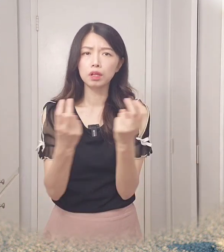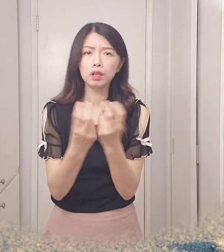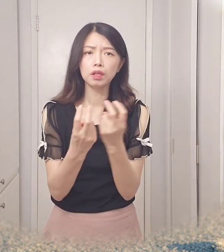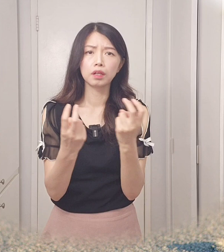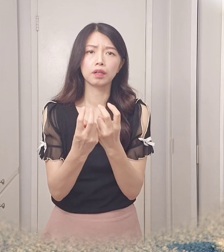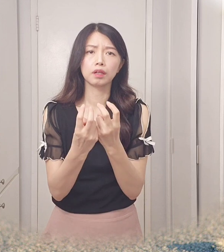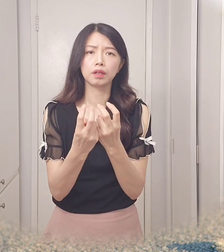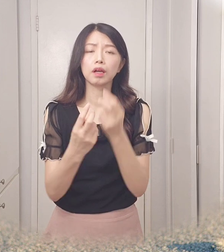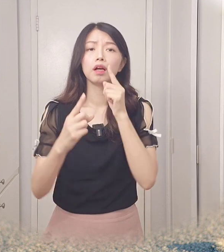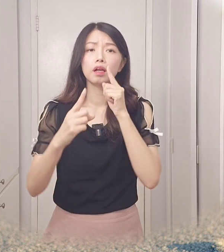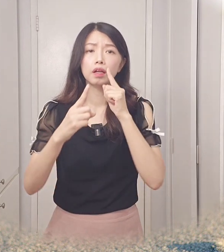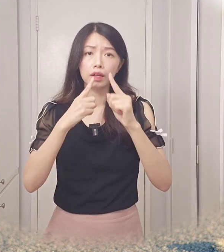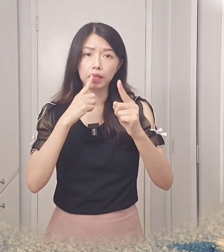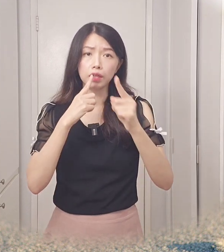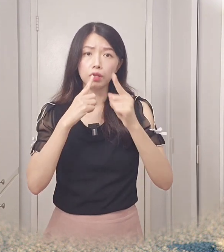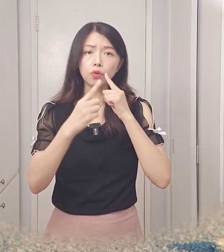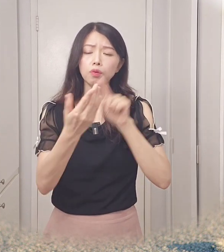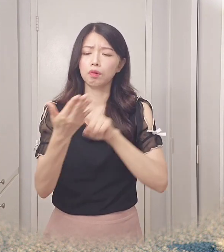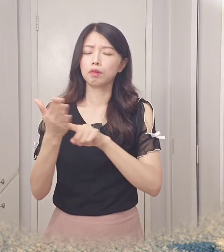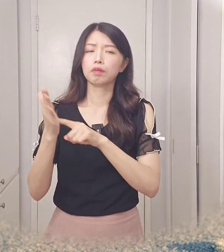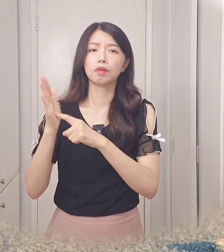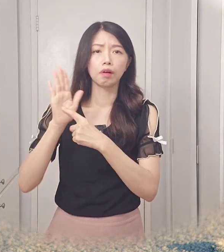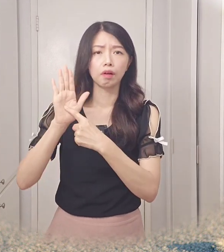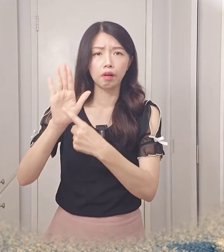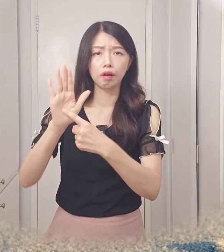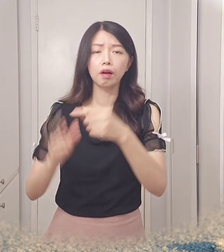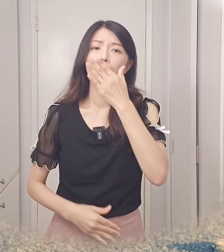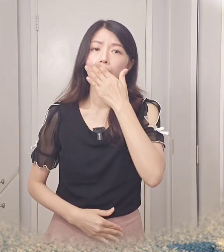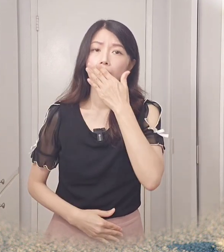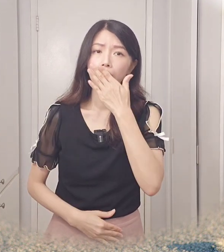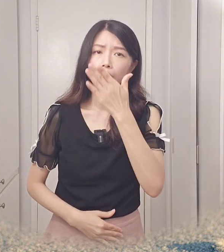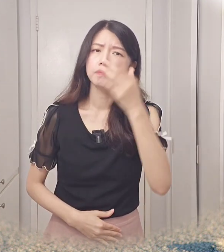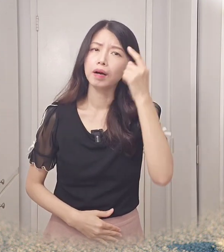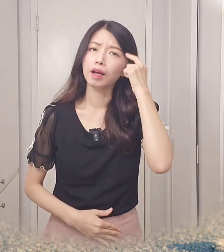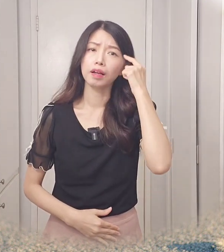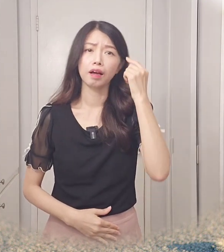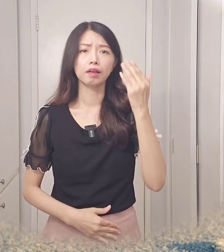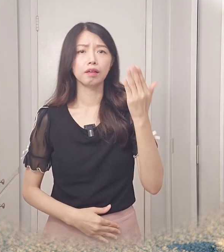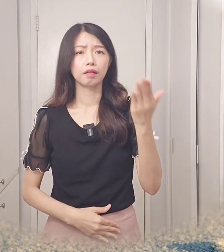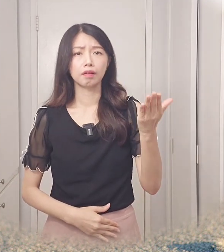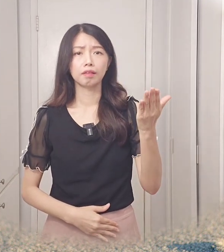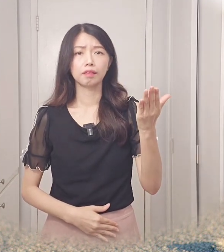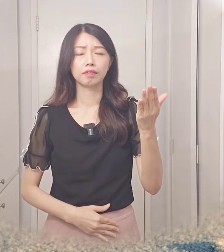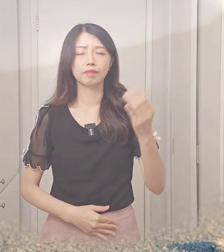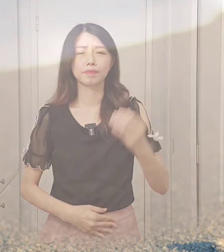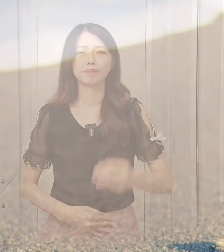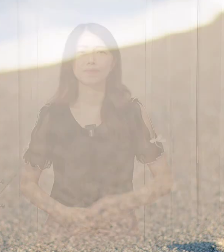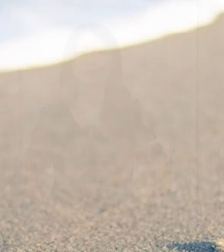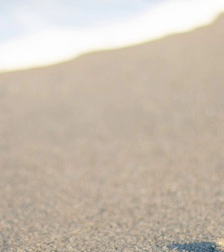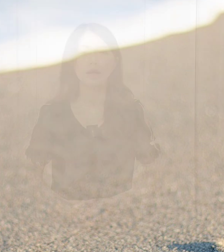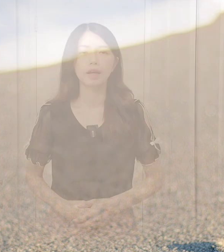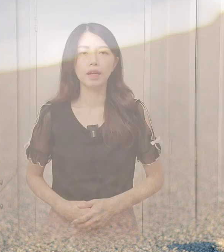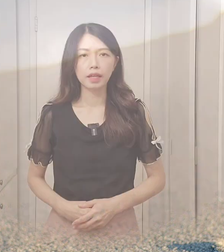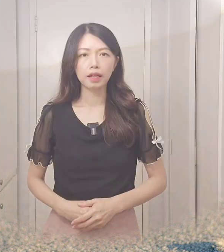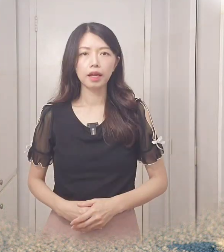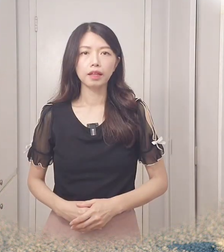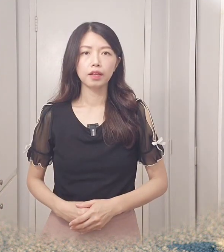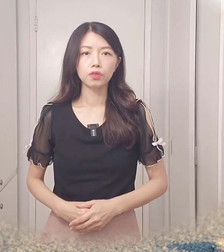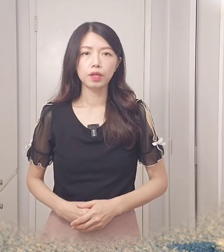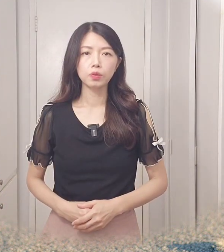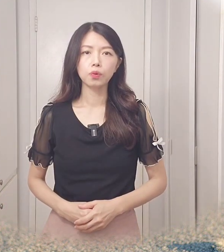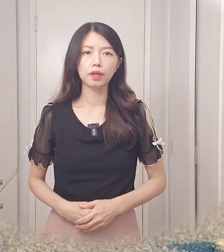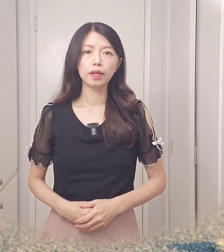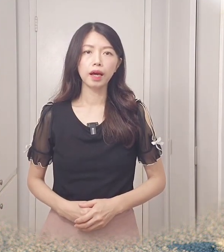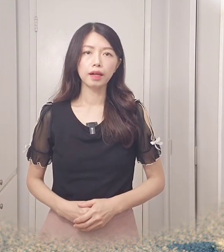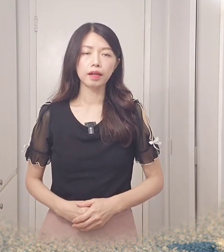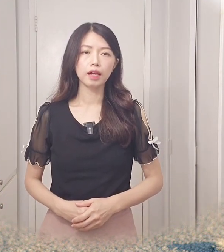어찌 이루 말하랴. 자나 깨나